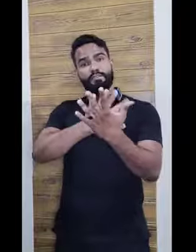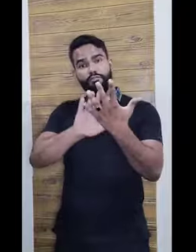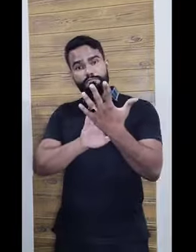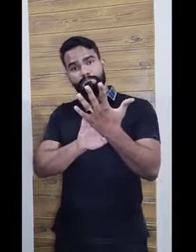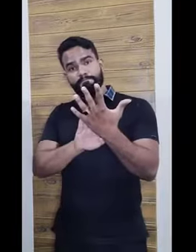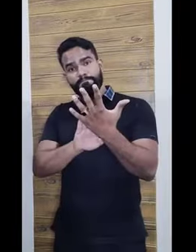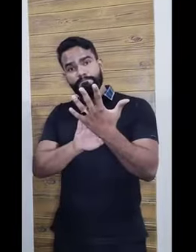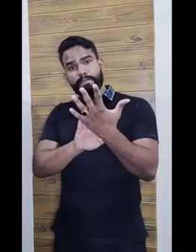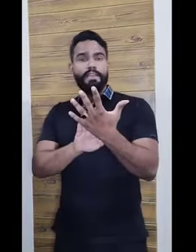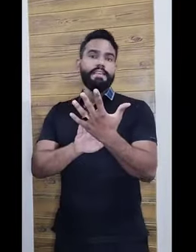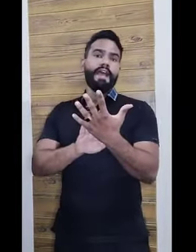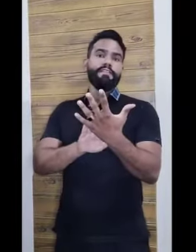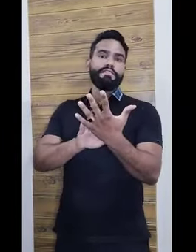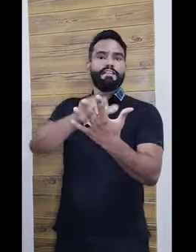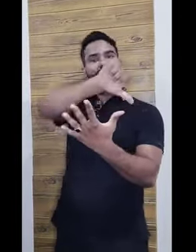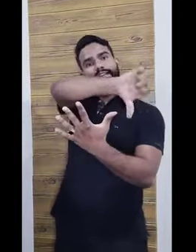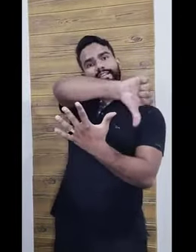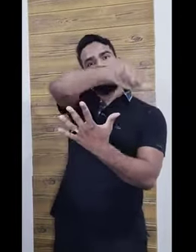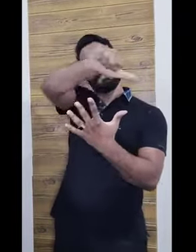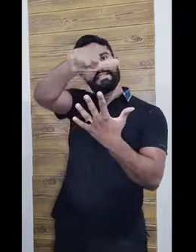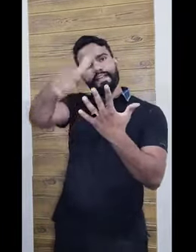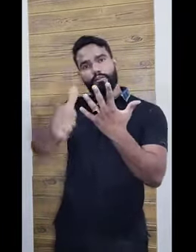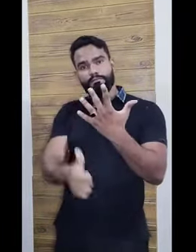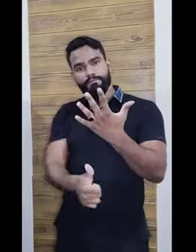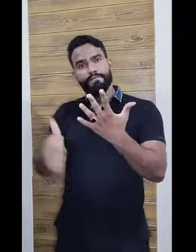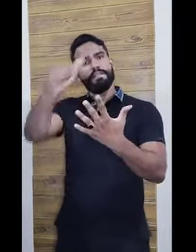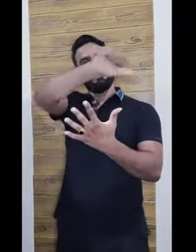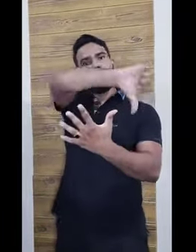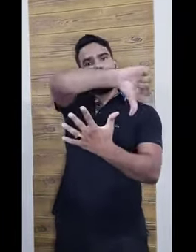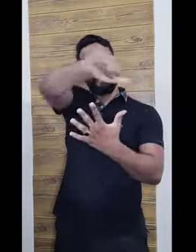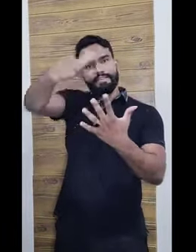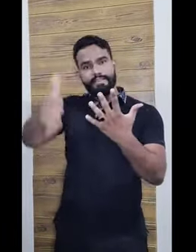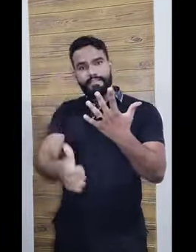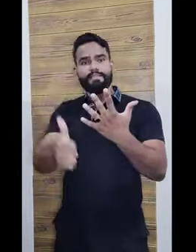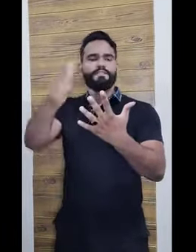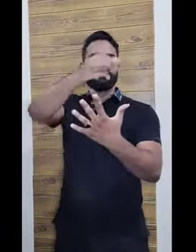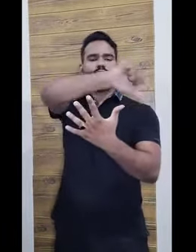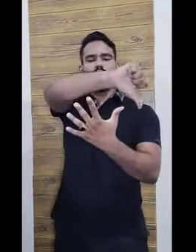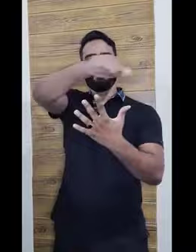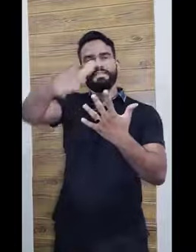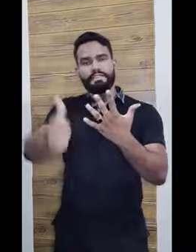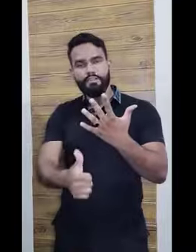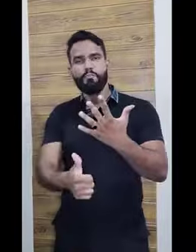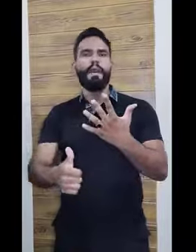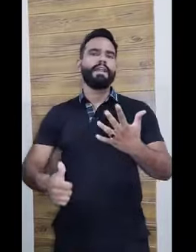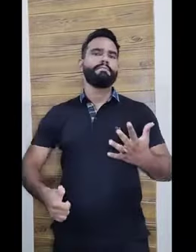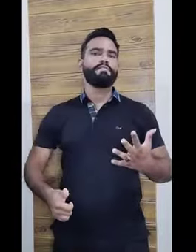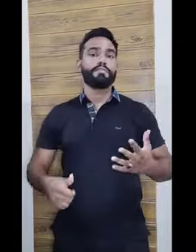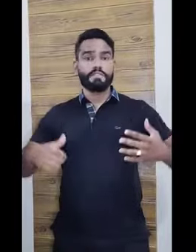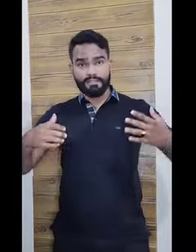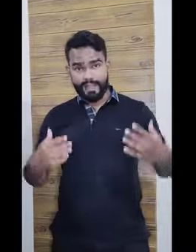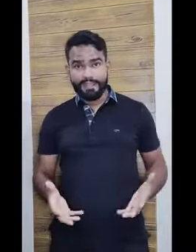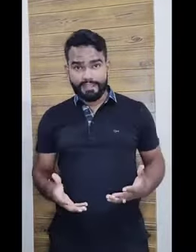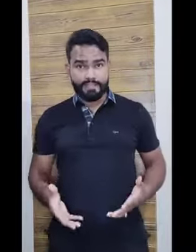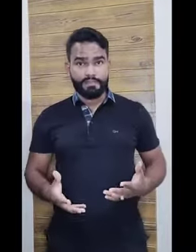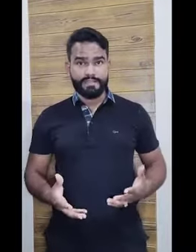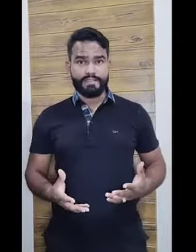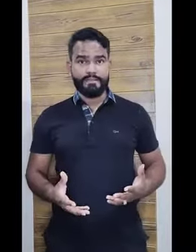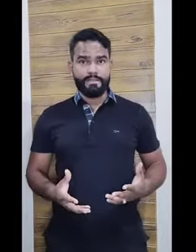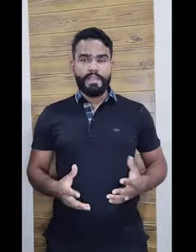5 e aí você faz esse sinal. Esses são os 5 parâmetros da Libras.